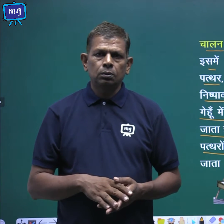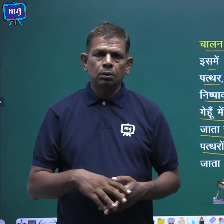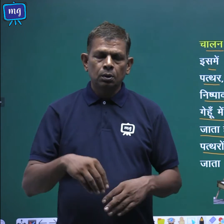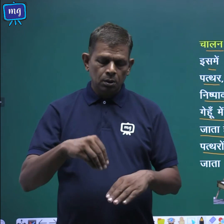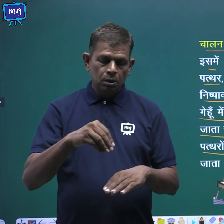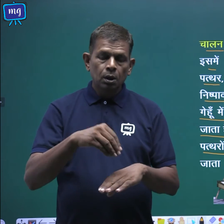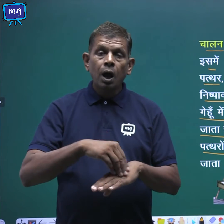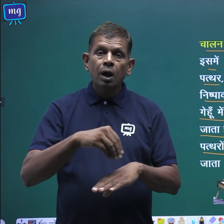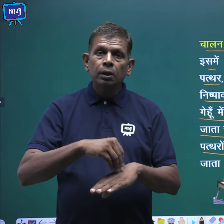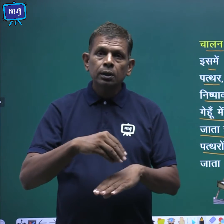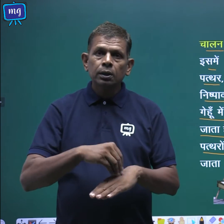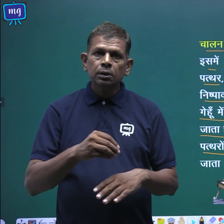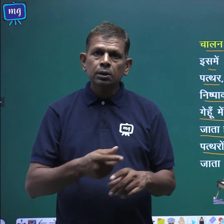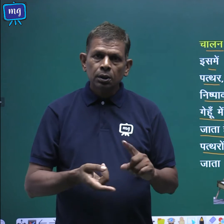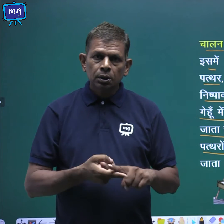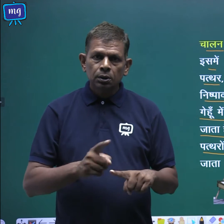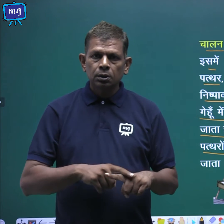रेत से